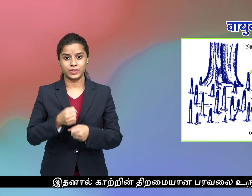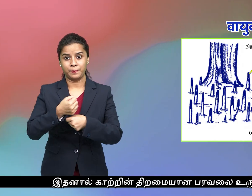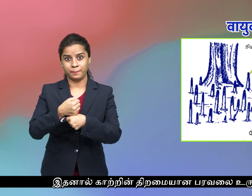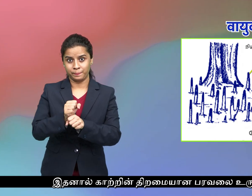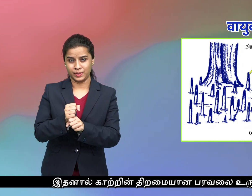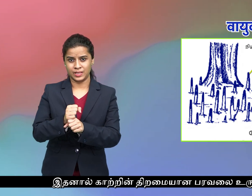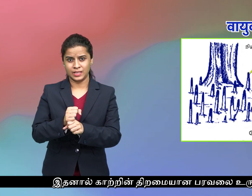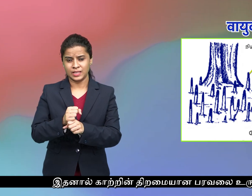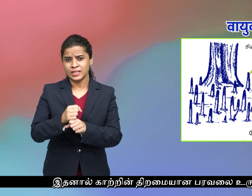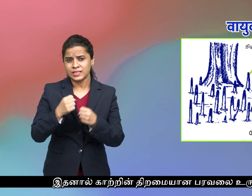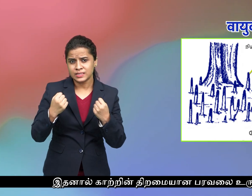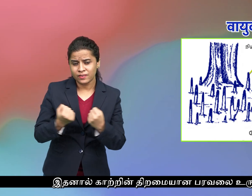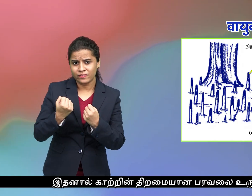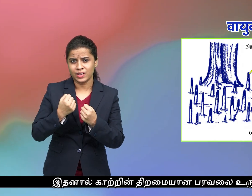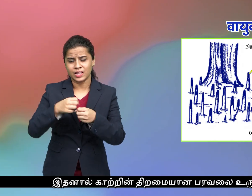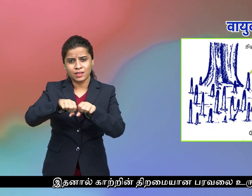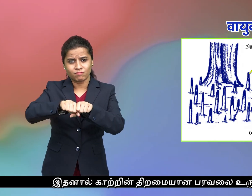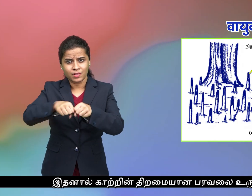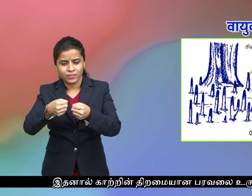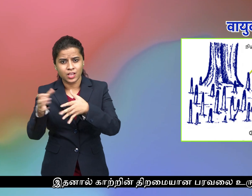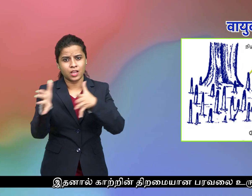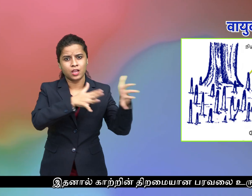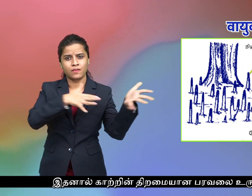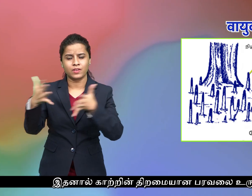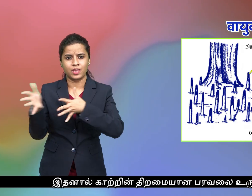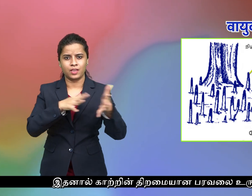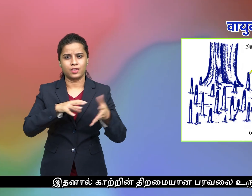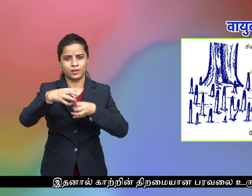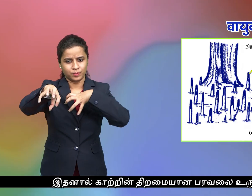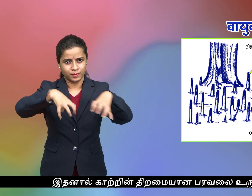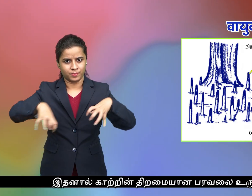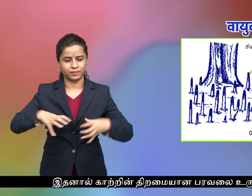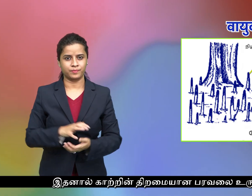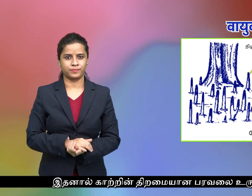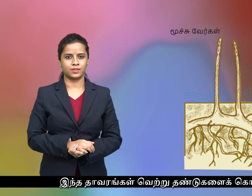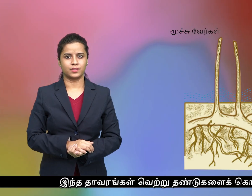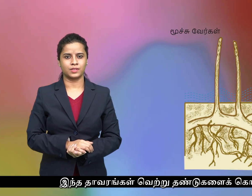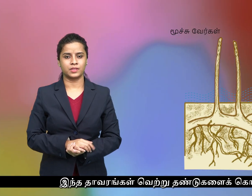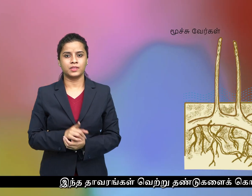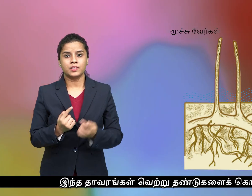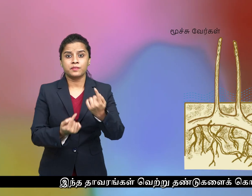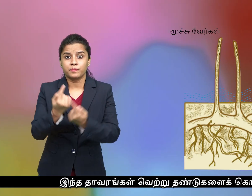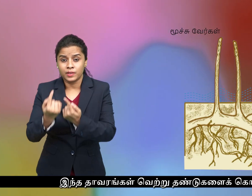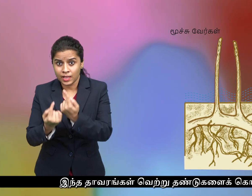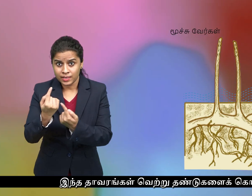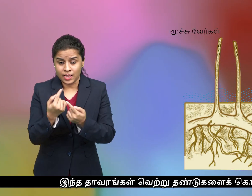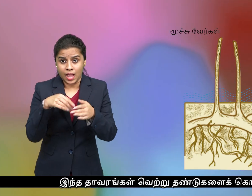இதனால் காற்றின் திறமையான பரவலை உருவாக்குகிறது. இந்த தாவரங்கள் வெற்றுத்